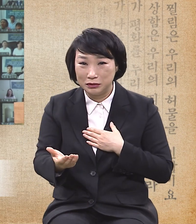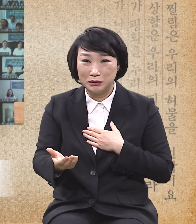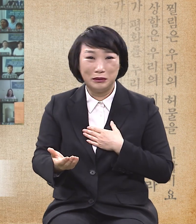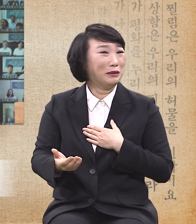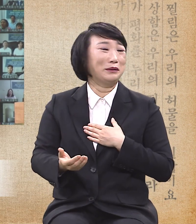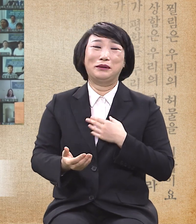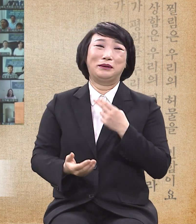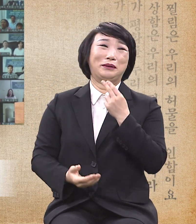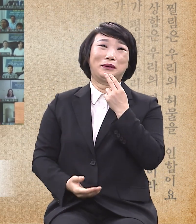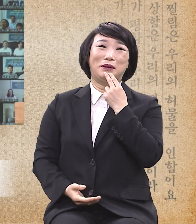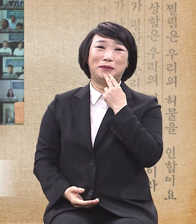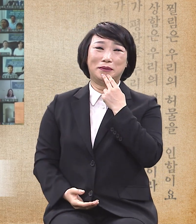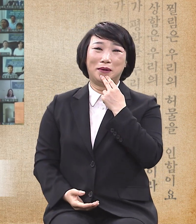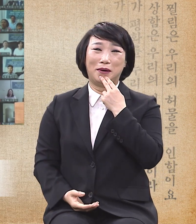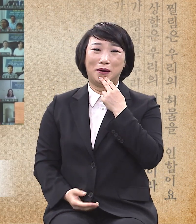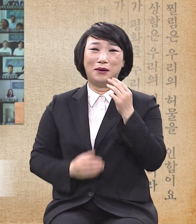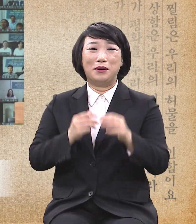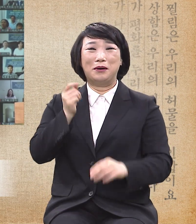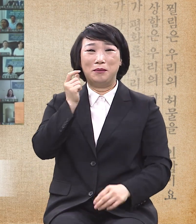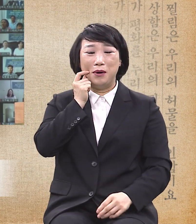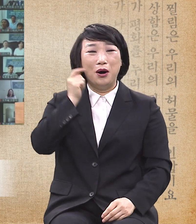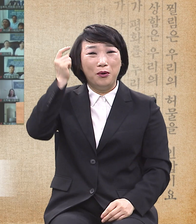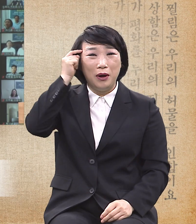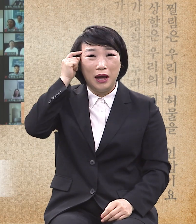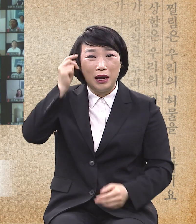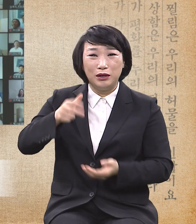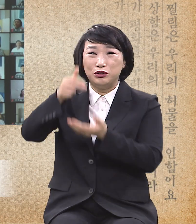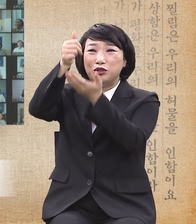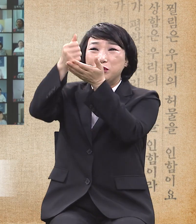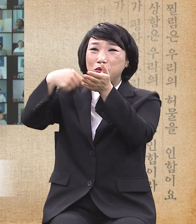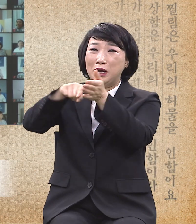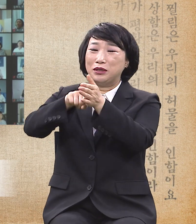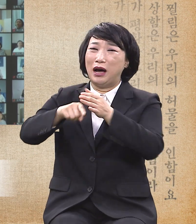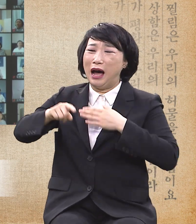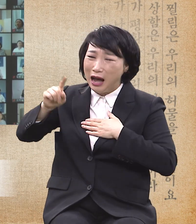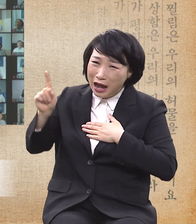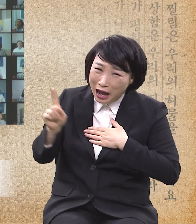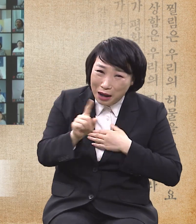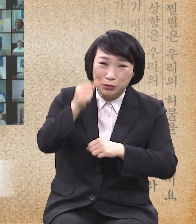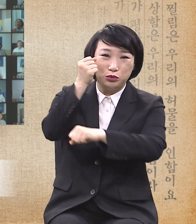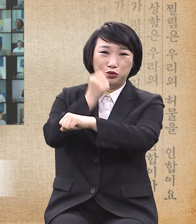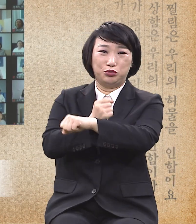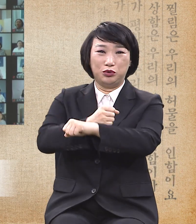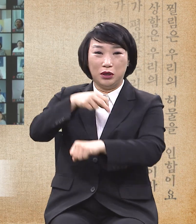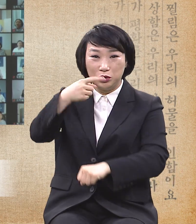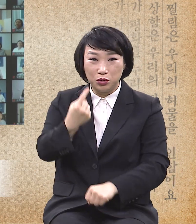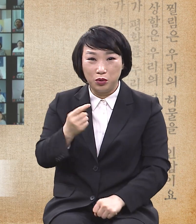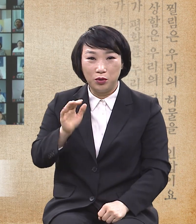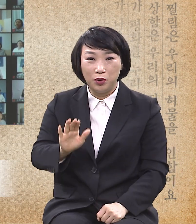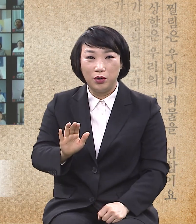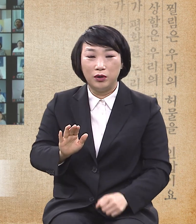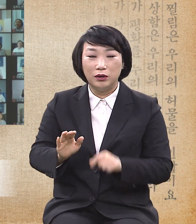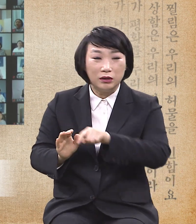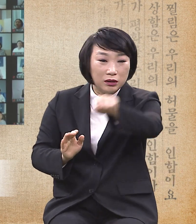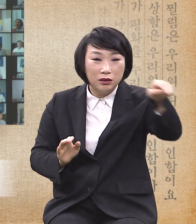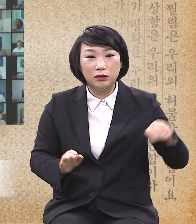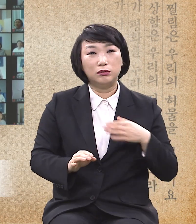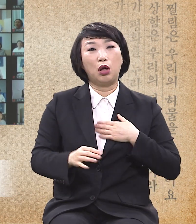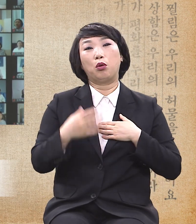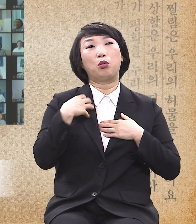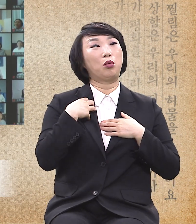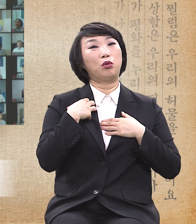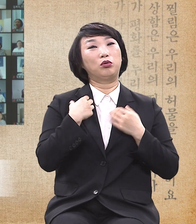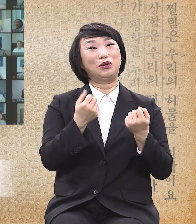왜 그러느냐? 내가 주를 위해서 아무리 수고한들 그거 내가 하는 게